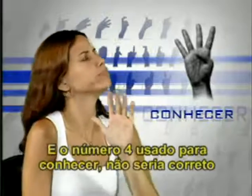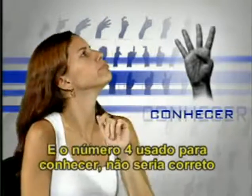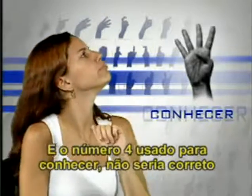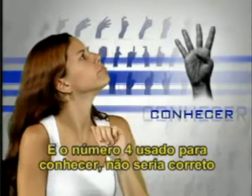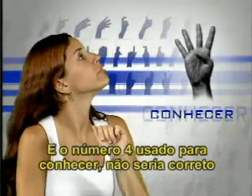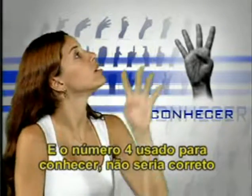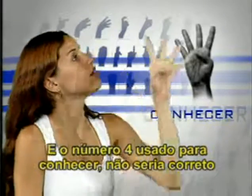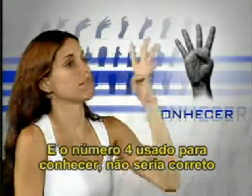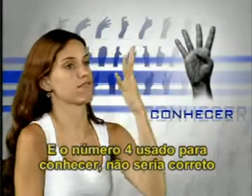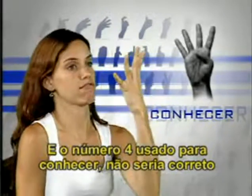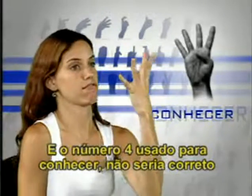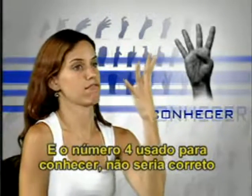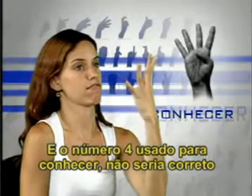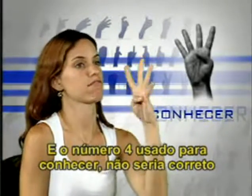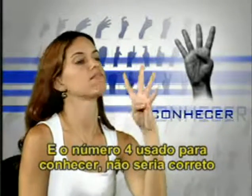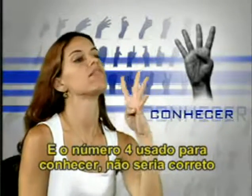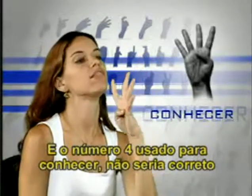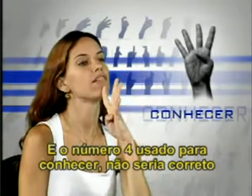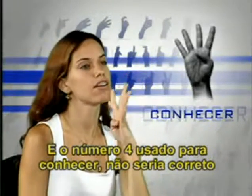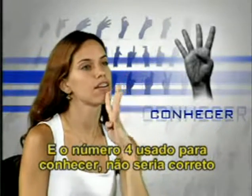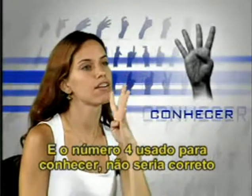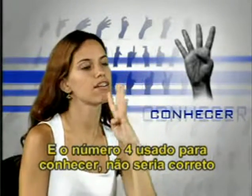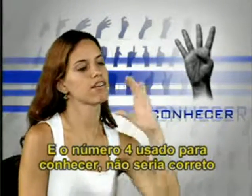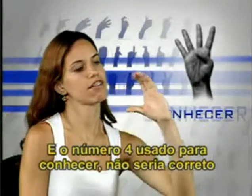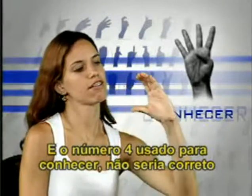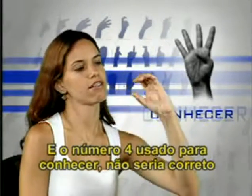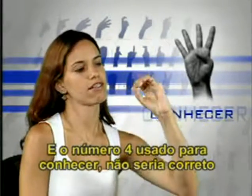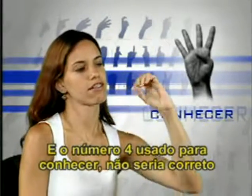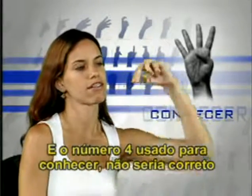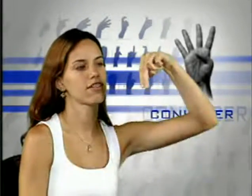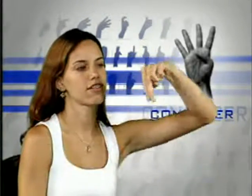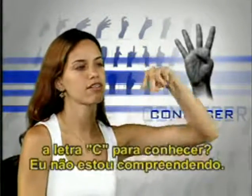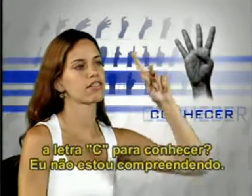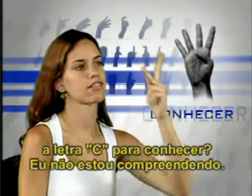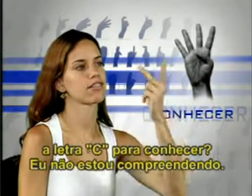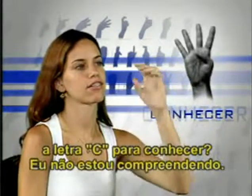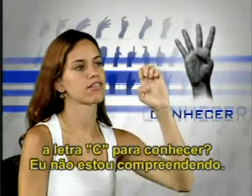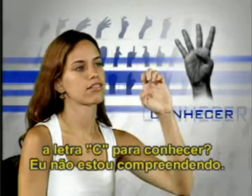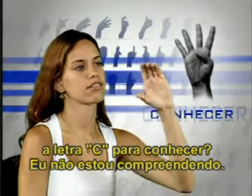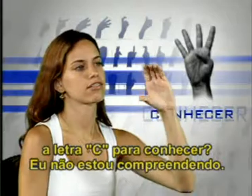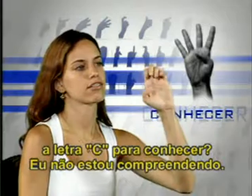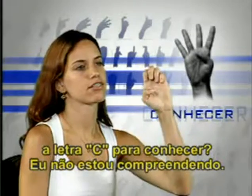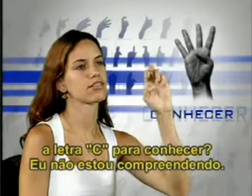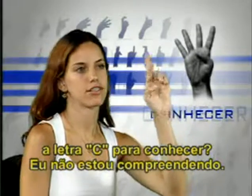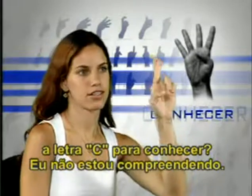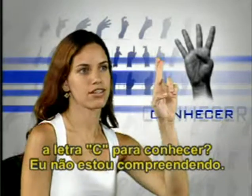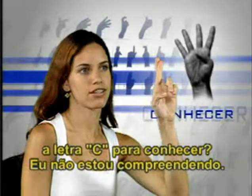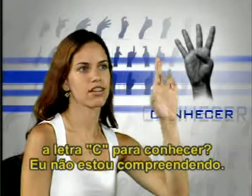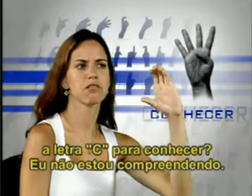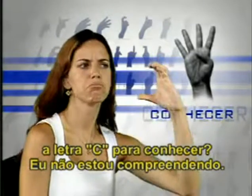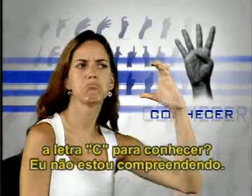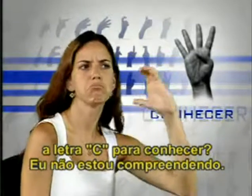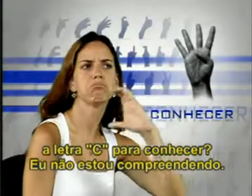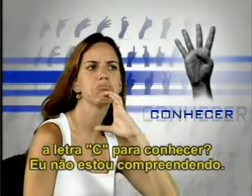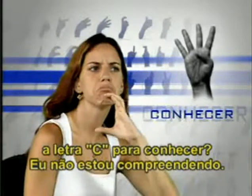4 usado para conhecer? Não seria correto a letra C para conhecer? Eu não